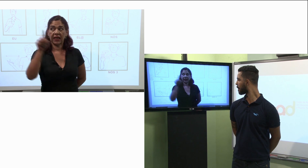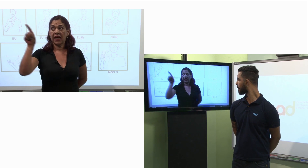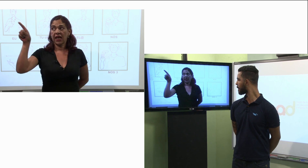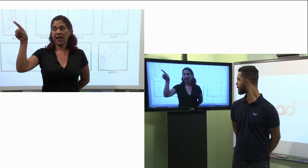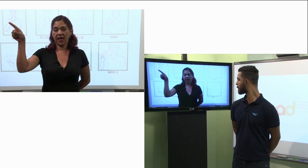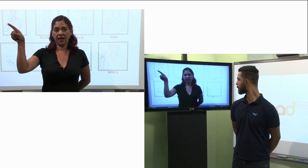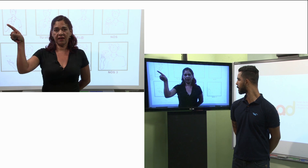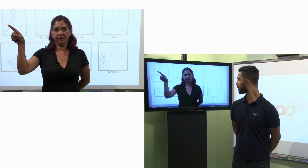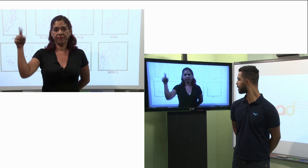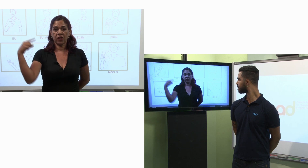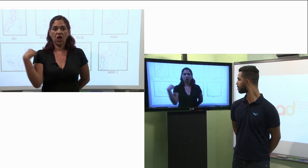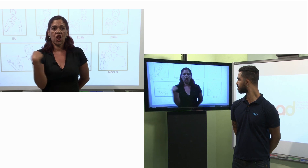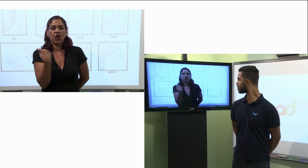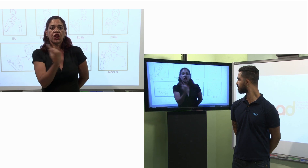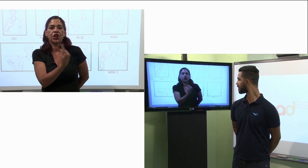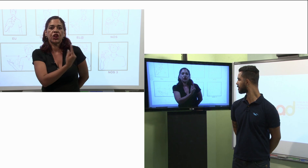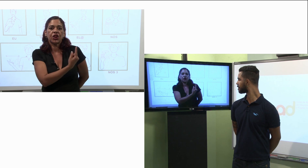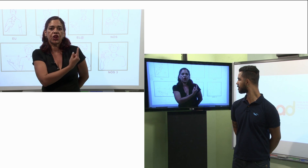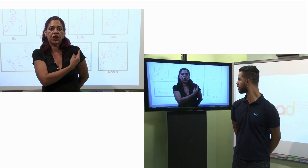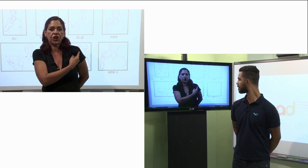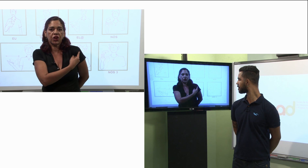você, ele,